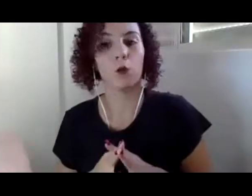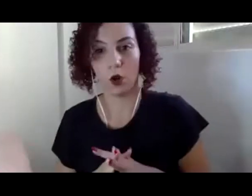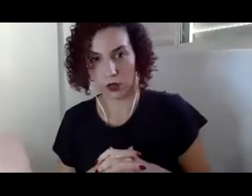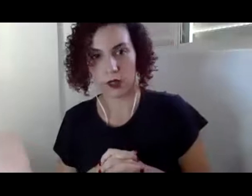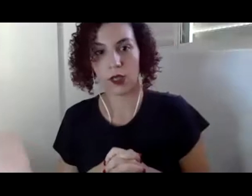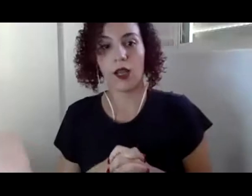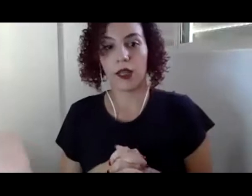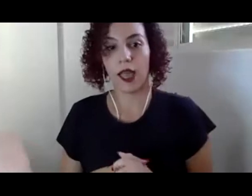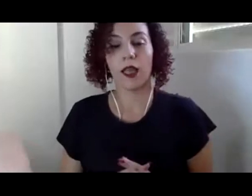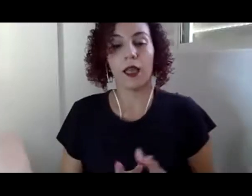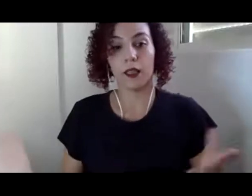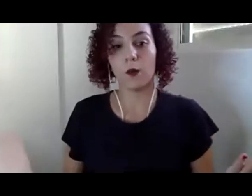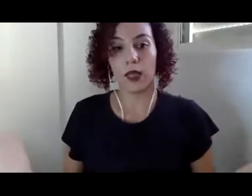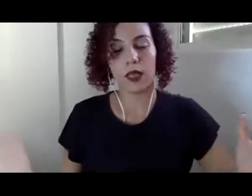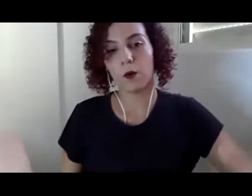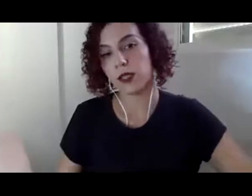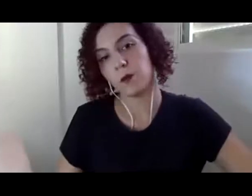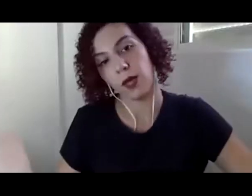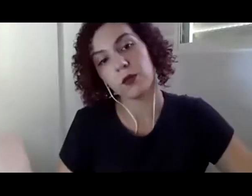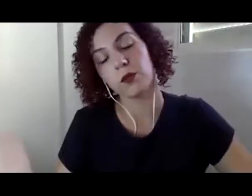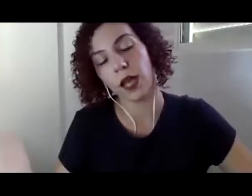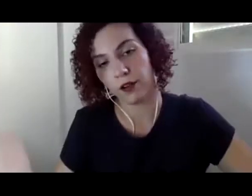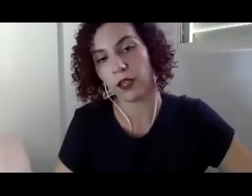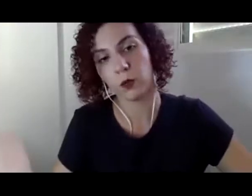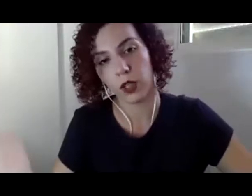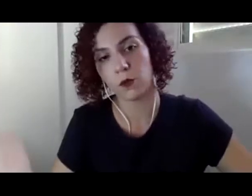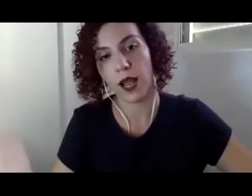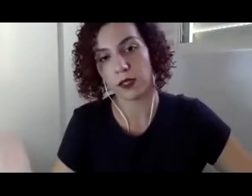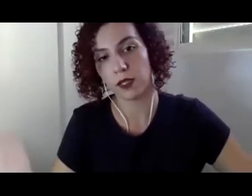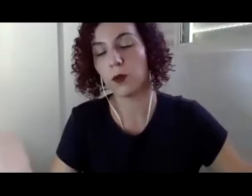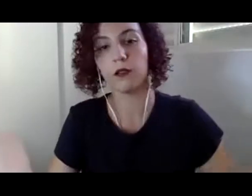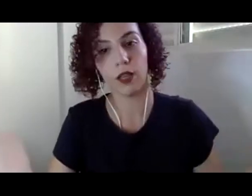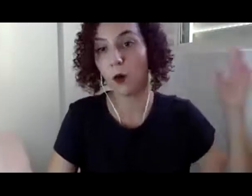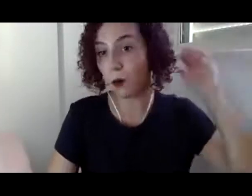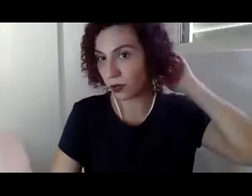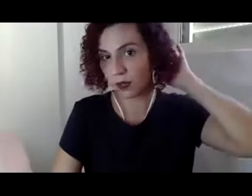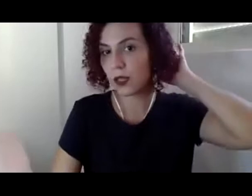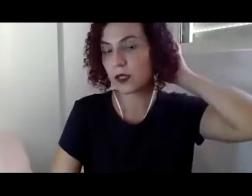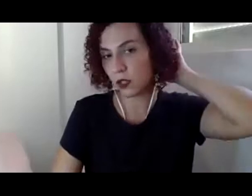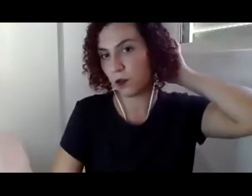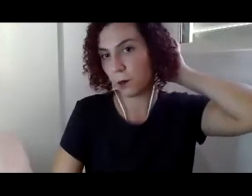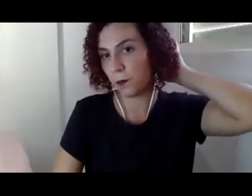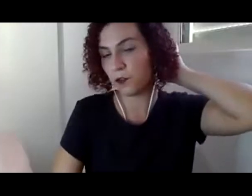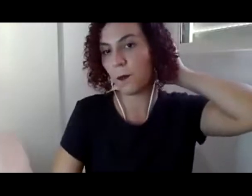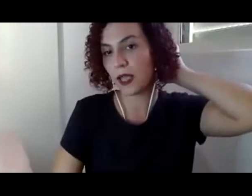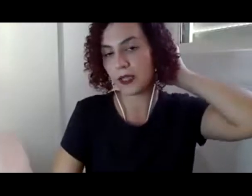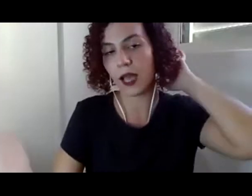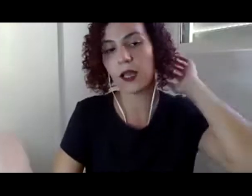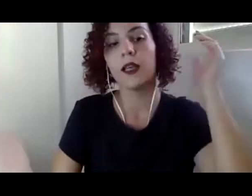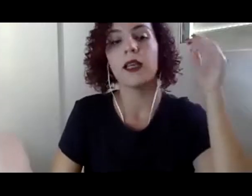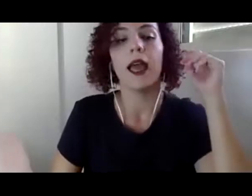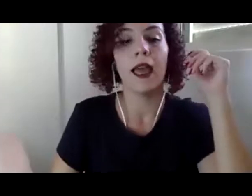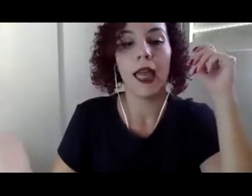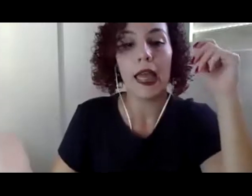comunica como nós, né? Então, esse reconhecimento, e aí falando aqui de Brasil, ele veio ontem, se a gente for